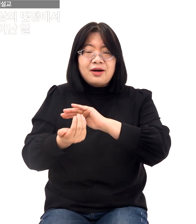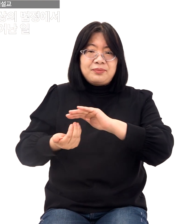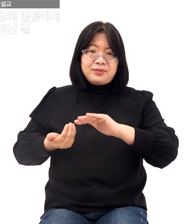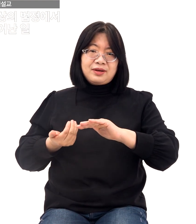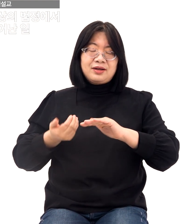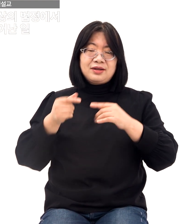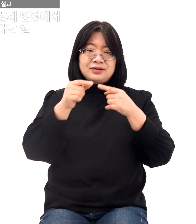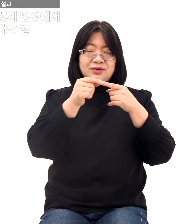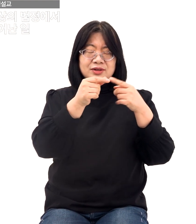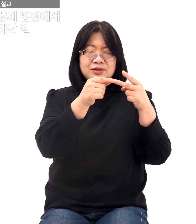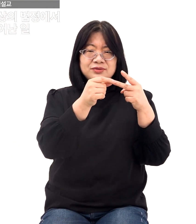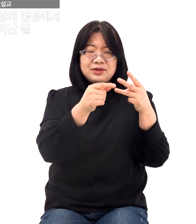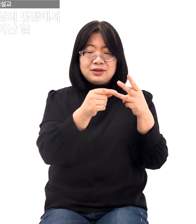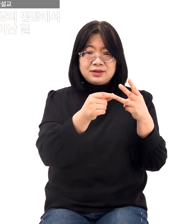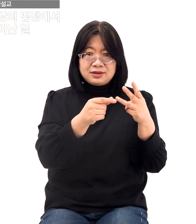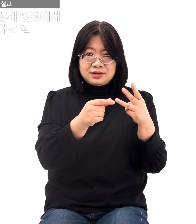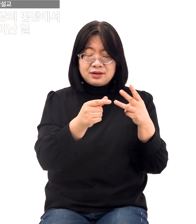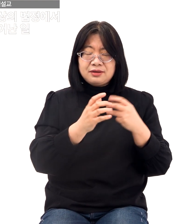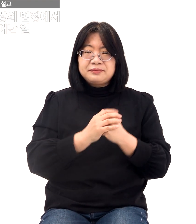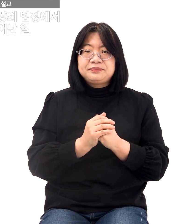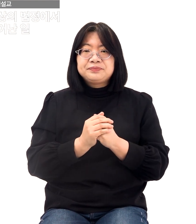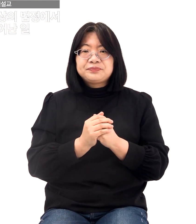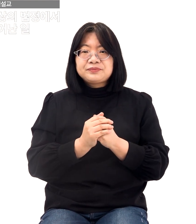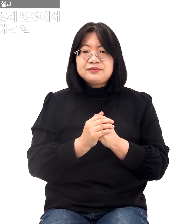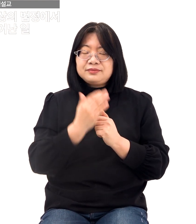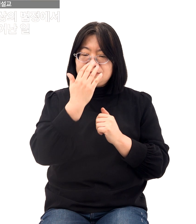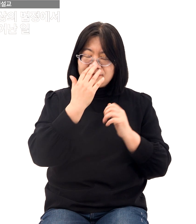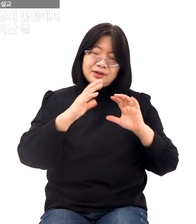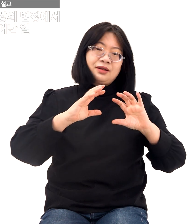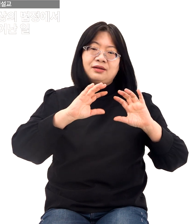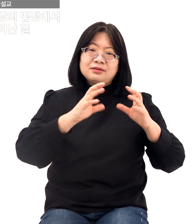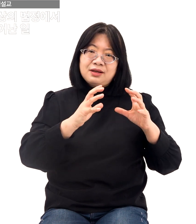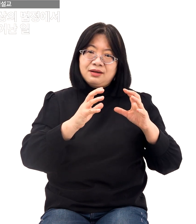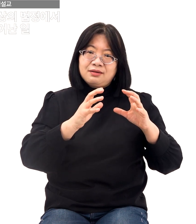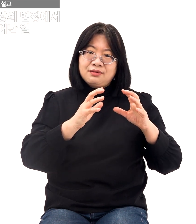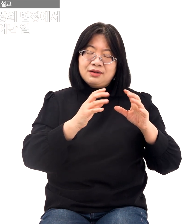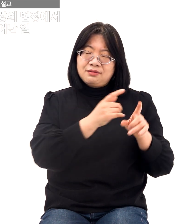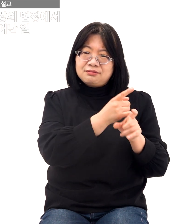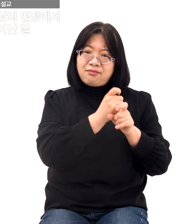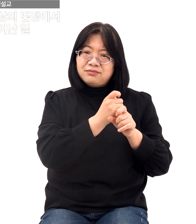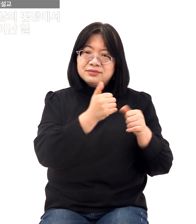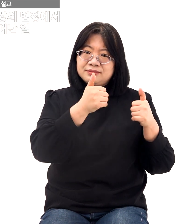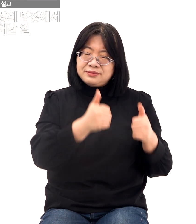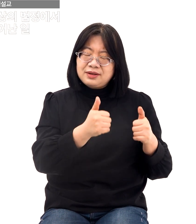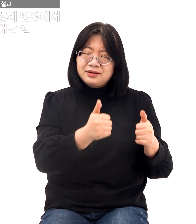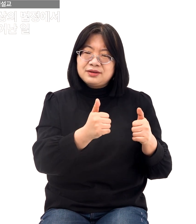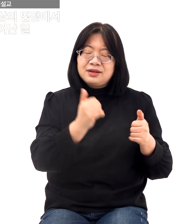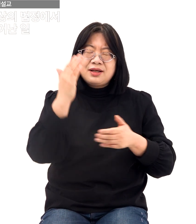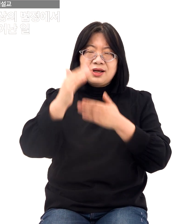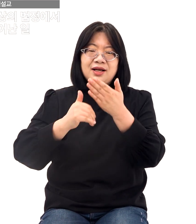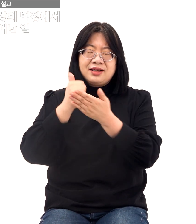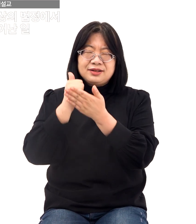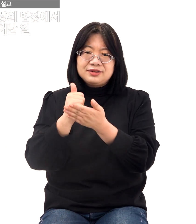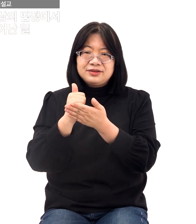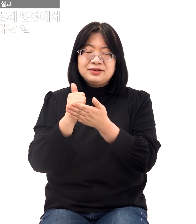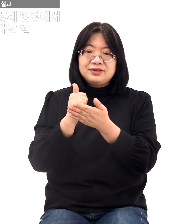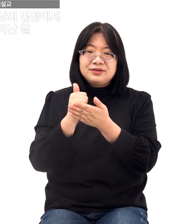앞에 첫째, 둘째, 셋째는 이스라엘의 대적을 심판하시는